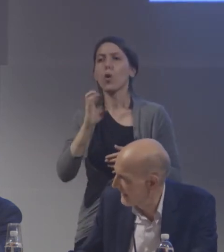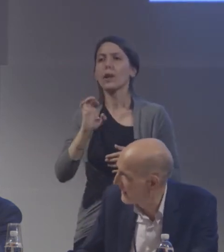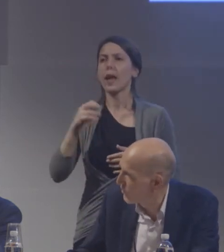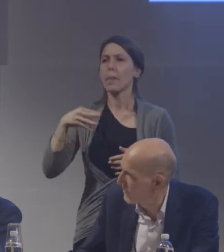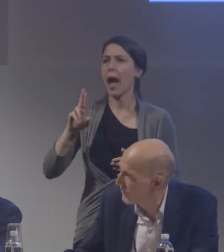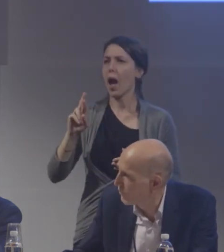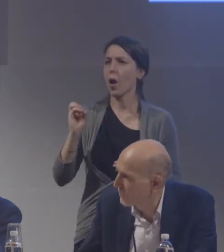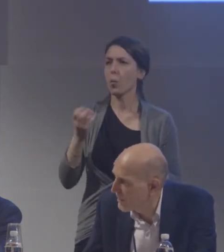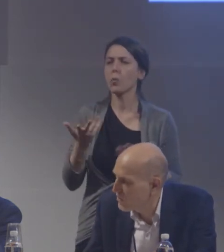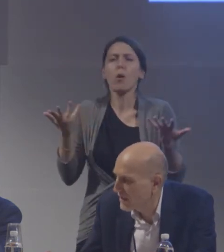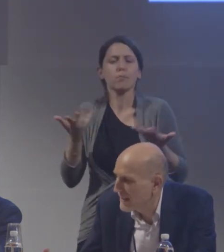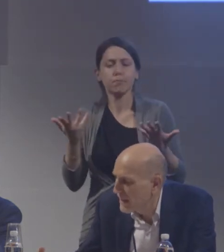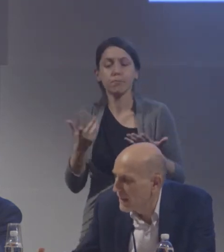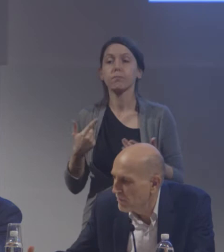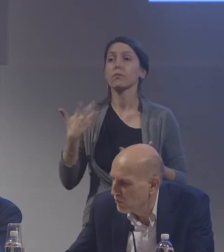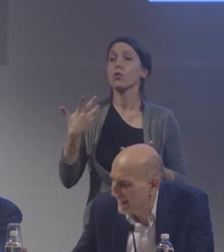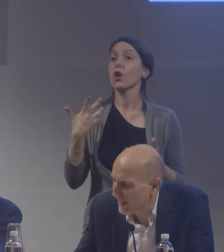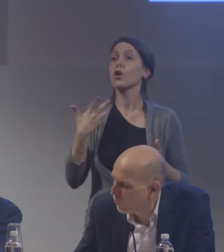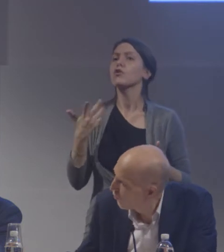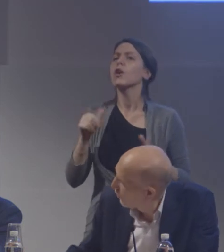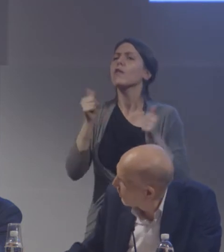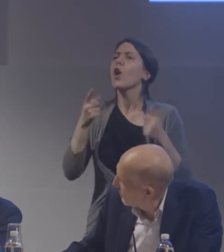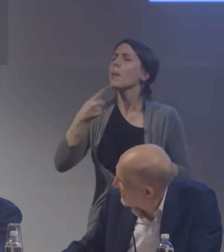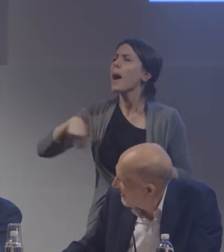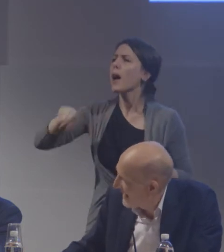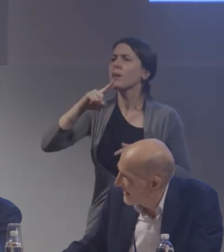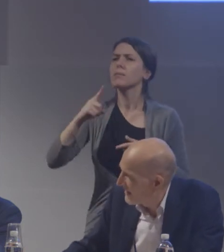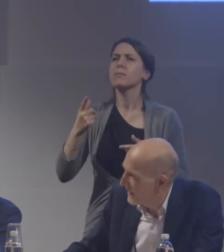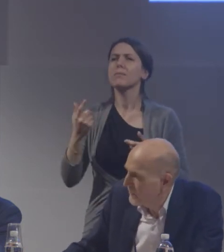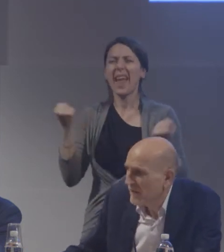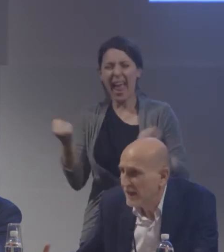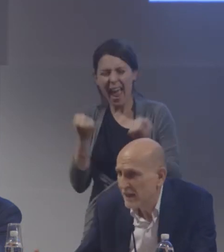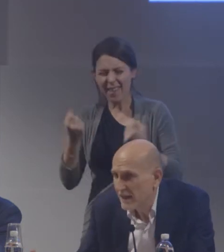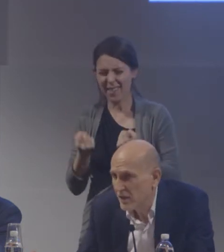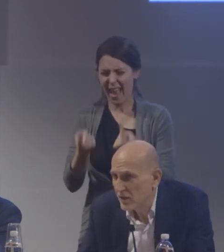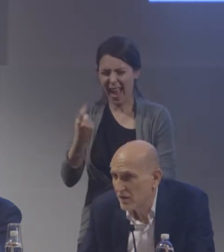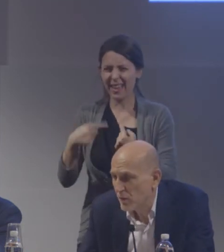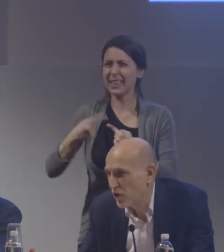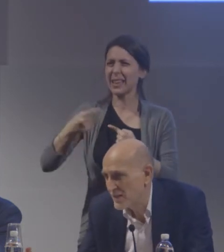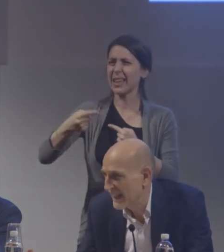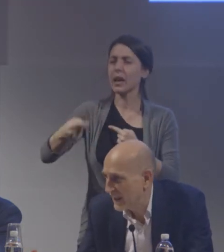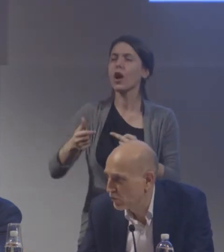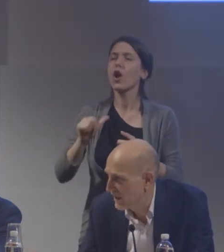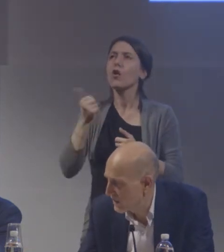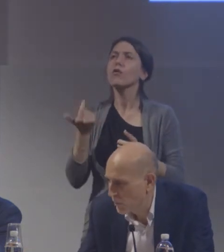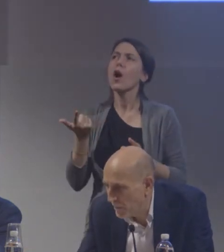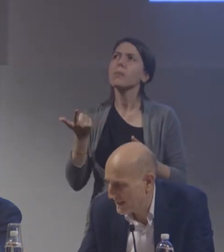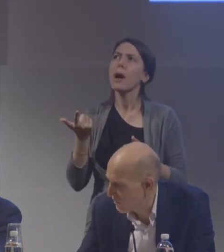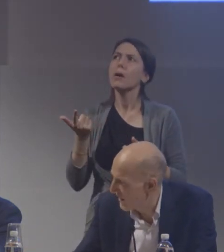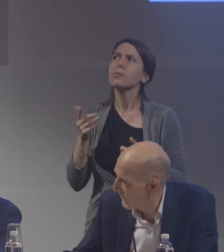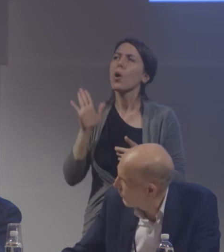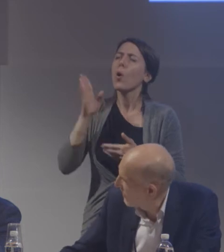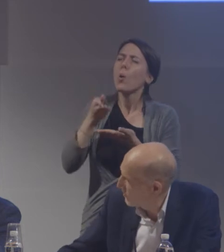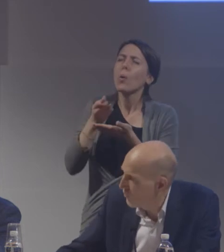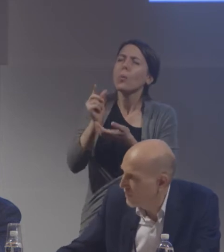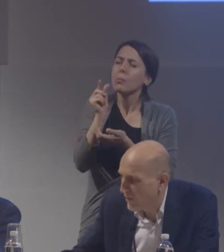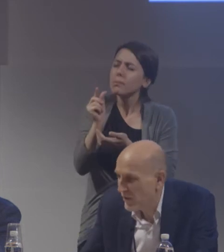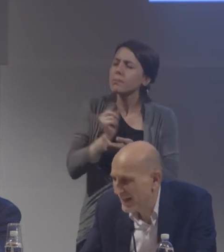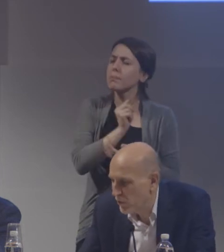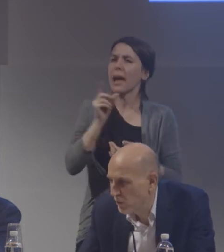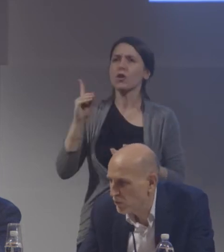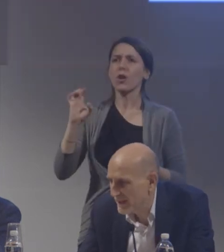che è nata insomma da un gruppo di persone di portare in ognuno di questi eventi qualcosa che raccontasse un pezzo della figura di